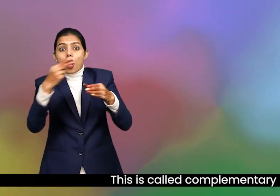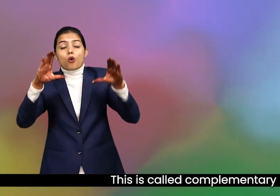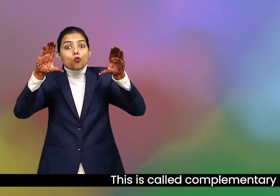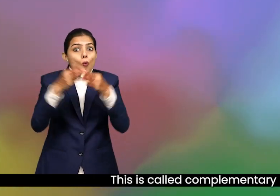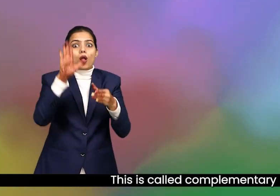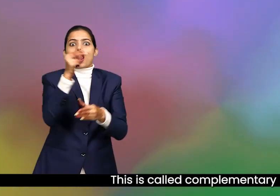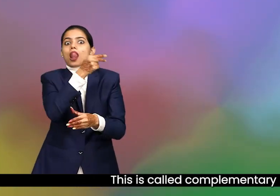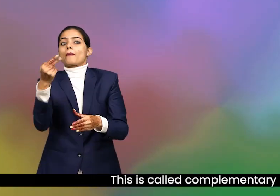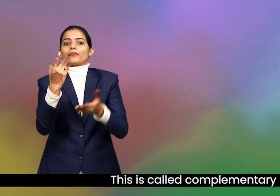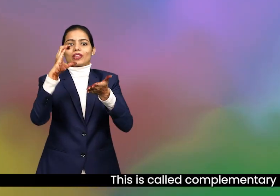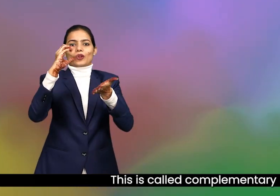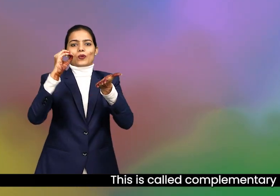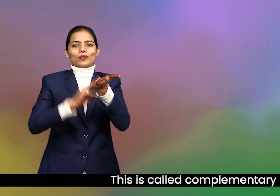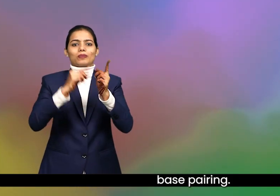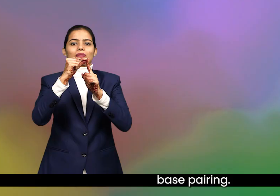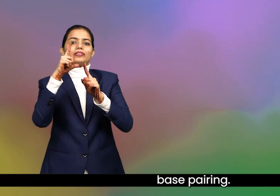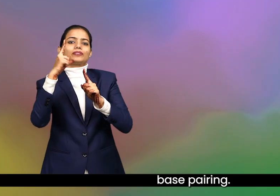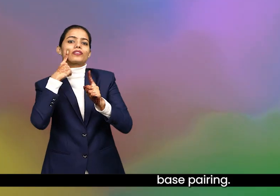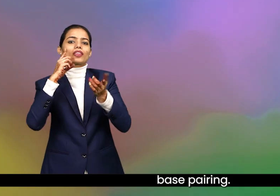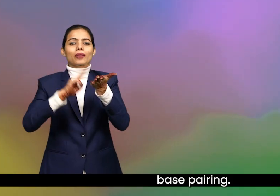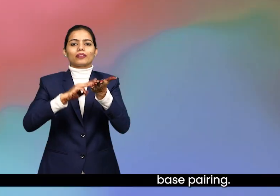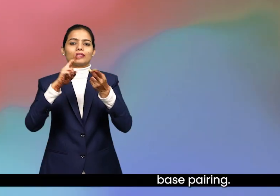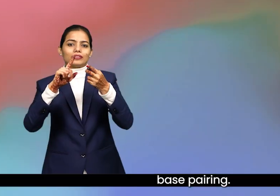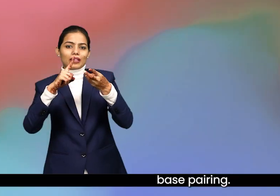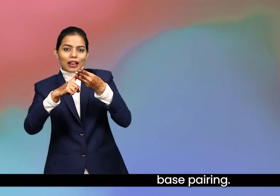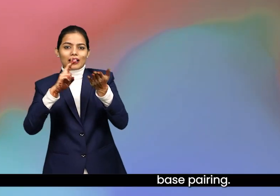This இது is called பாராட்டு அடிப்படை complementary இணைதல் base என்று pairing. அழைக்கப்படுகிறது.